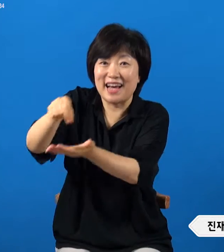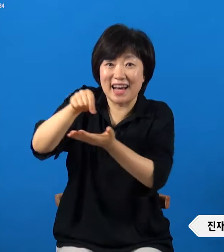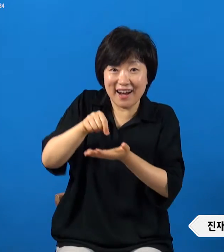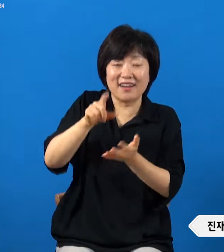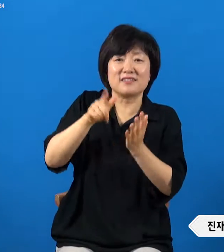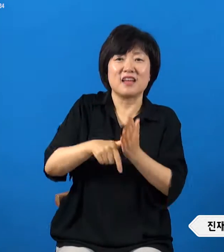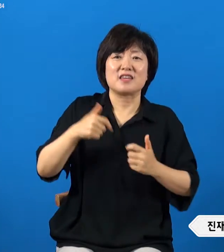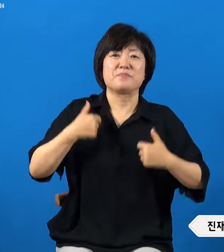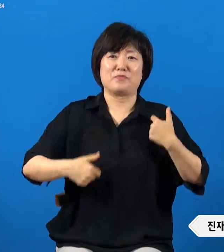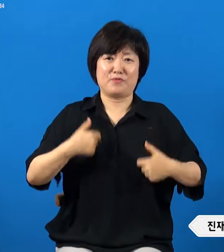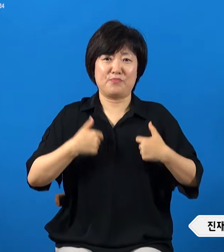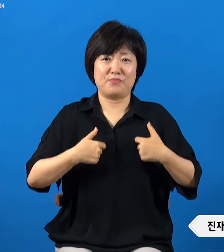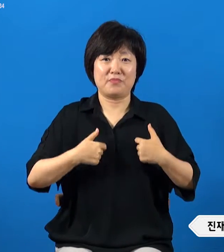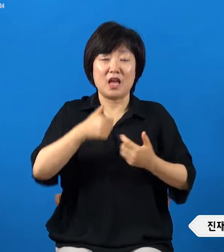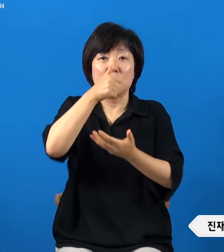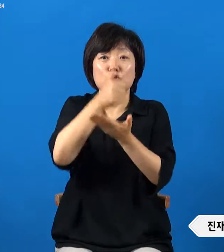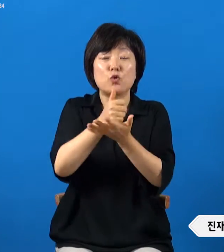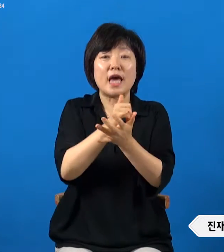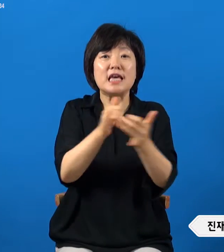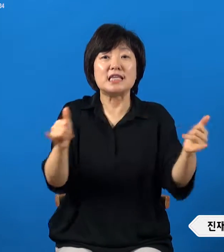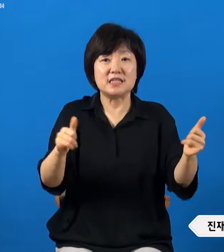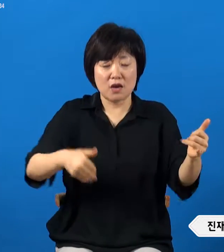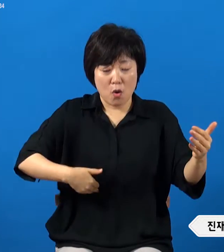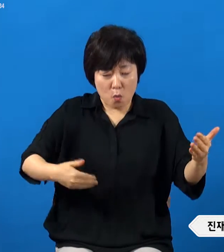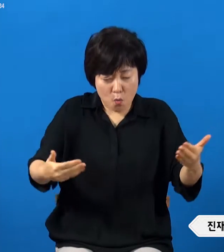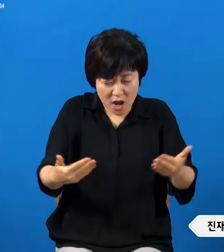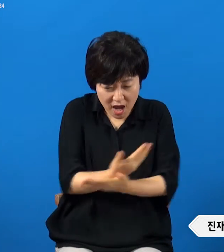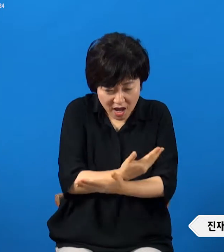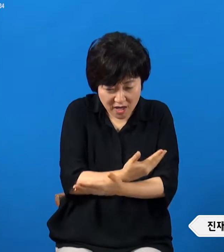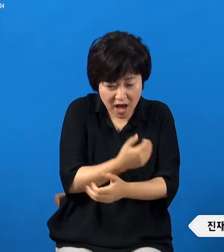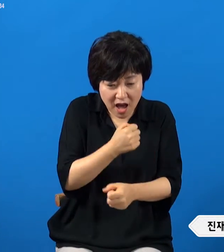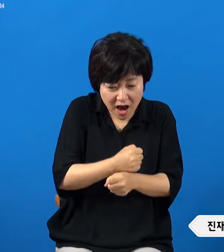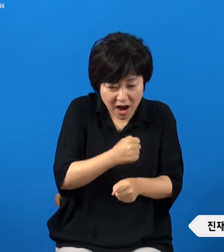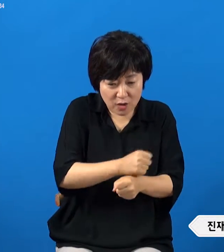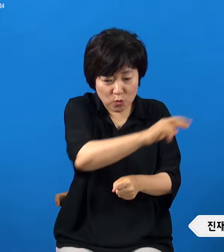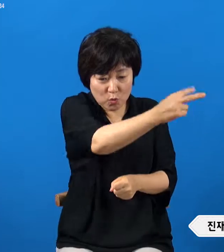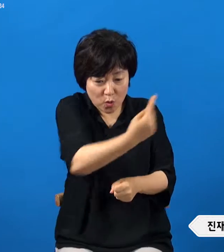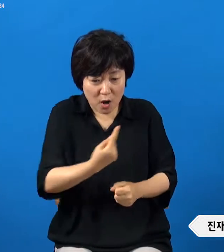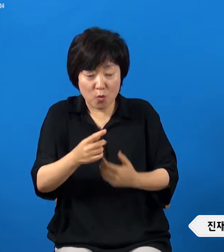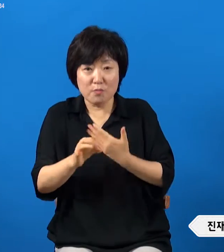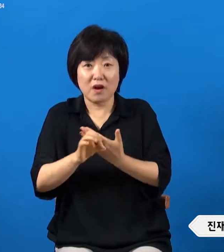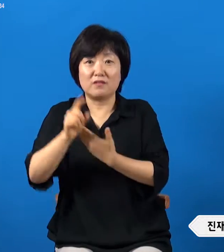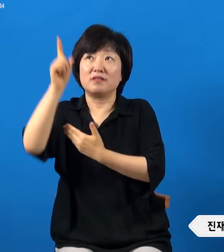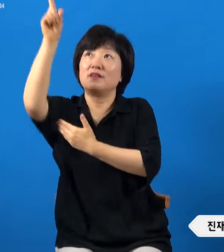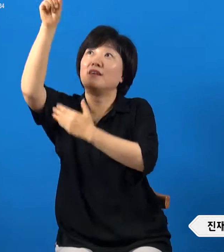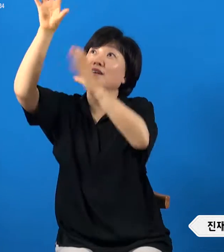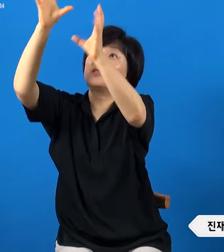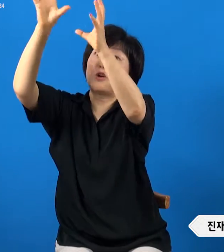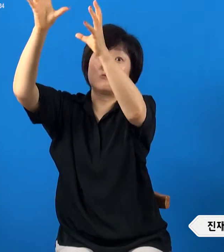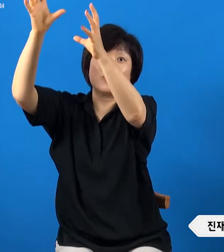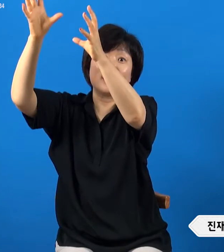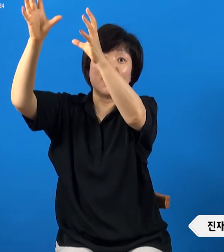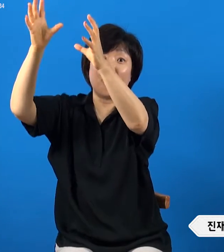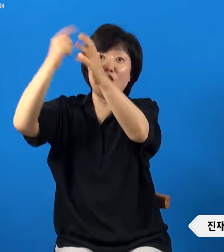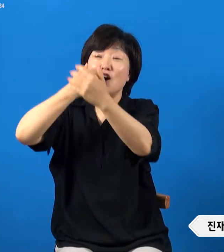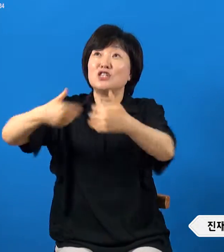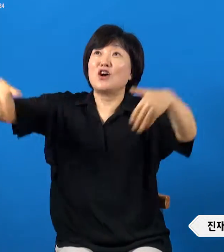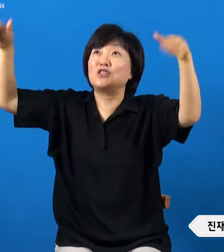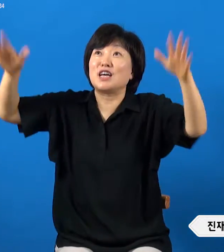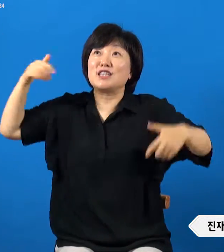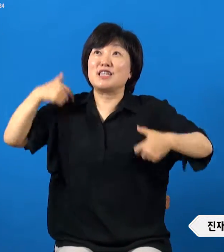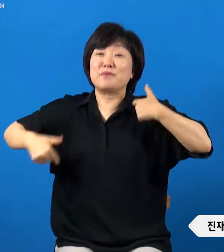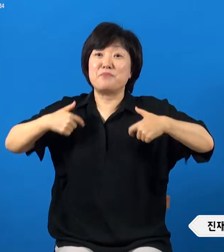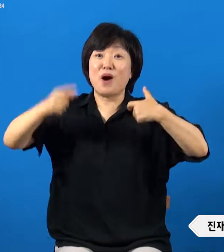말씀합니다. 죄인이 회개할 때 하늘의 천사들이 기뻐하느니라 라고 말씀하시며 잔치가